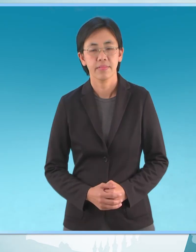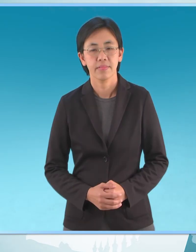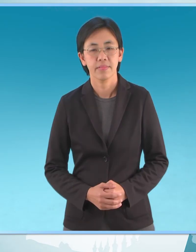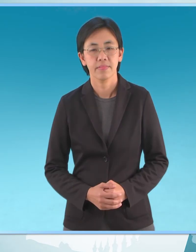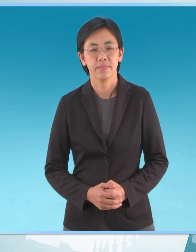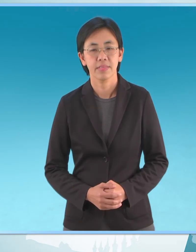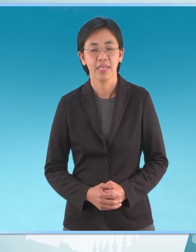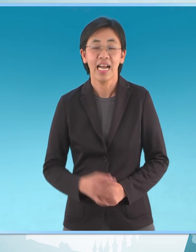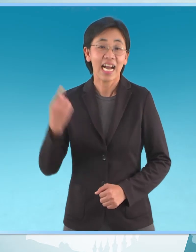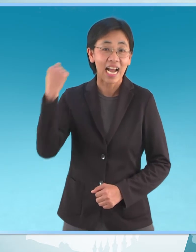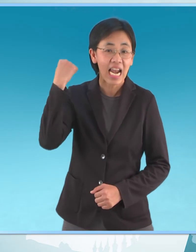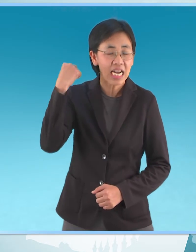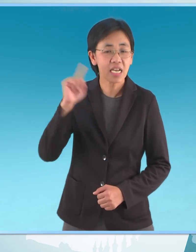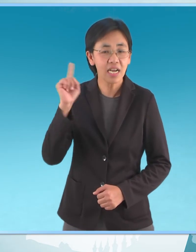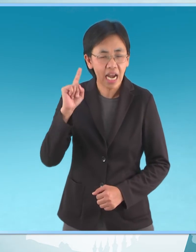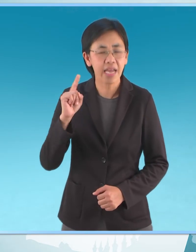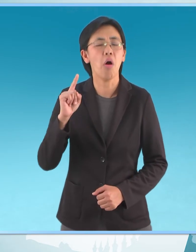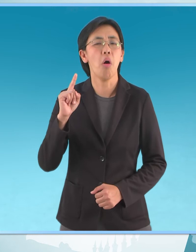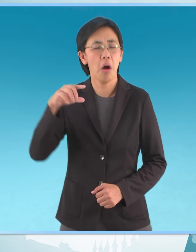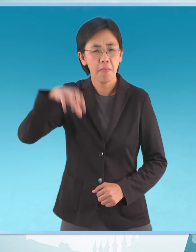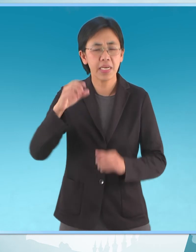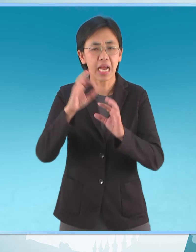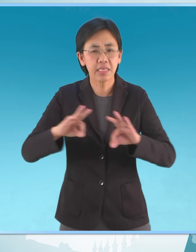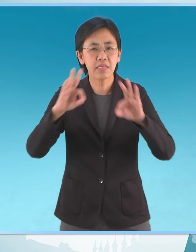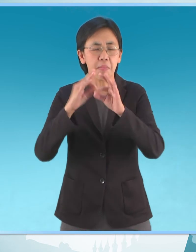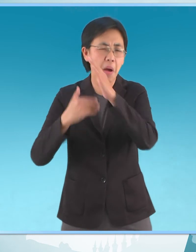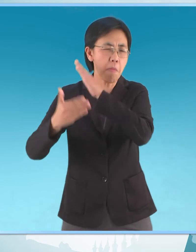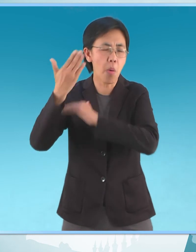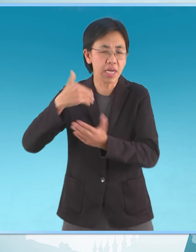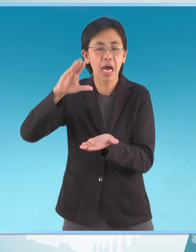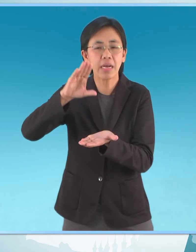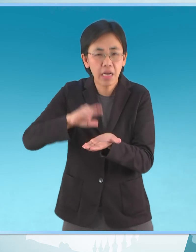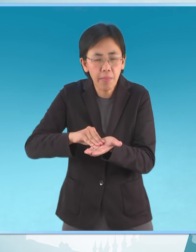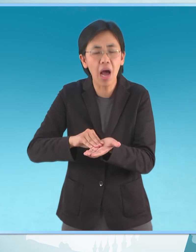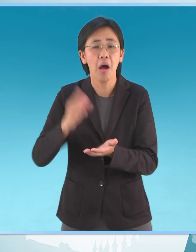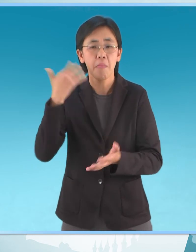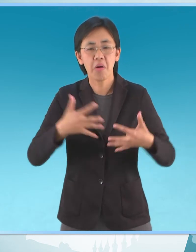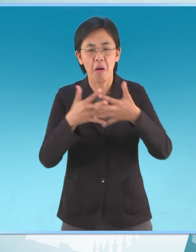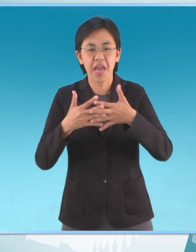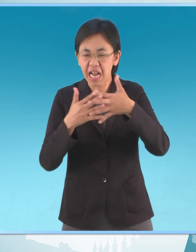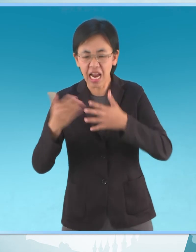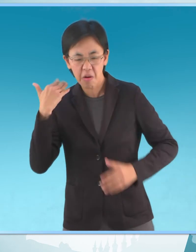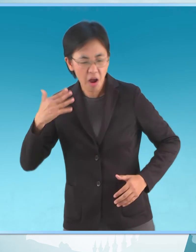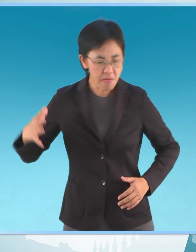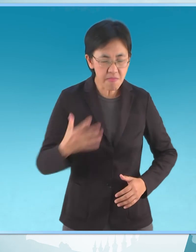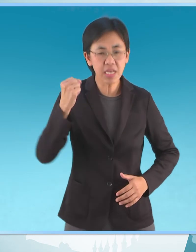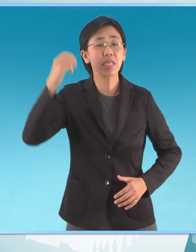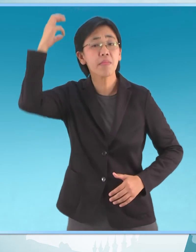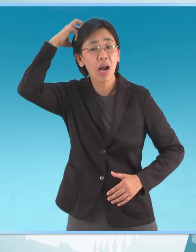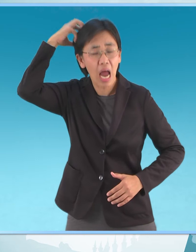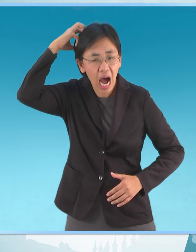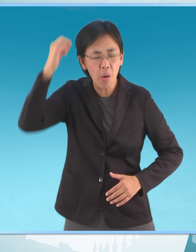บริเวณศาลาด้านหลังผมตรงนี้นะครับเป็นสถานที่สำคัญที่จารึกเหตุการณ์ทางประวัติศาสตร์ครั้งหนึ่งที่อเมริกาเคยมาล่าอาณานิคมที่ลาวนะครับ